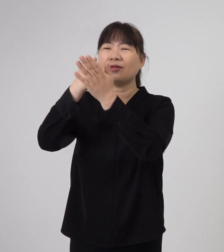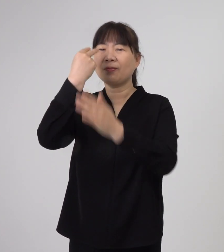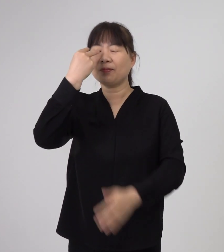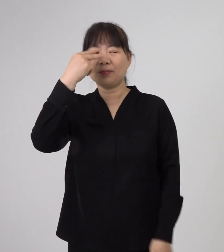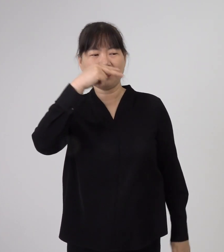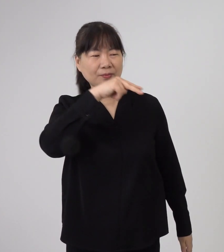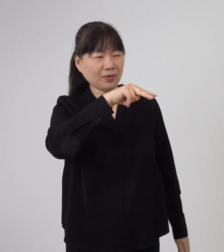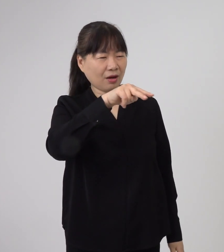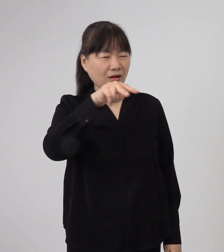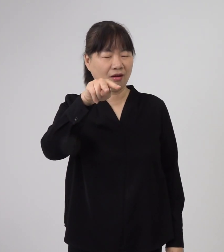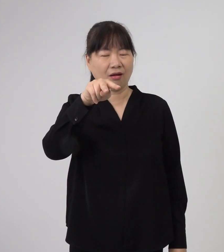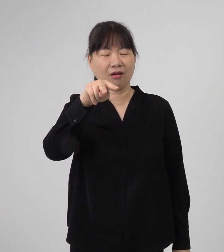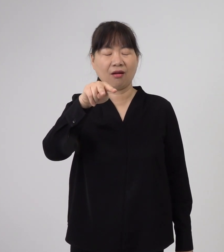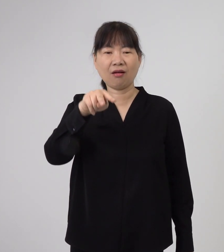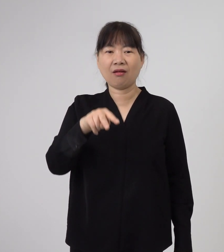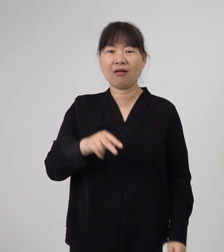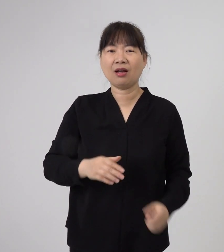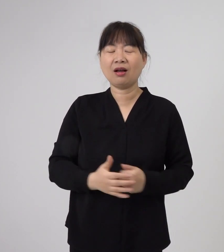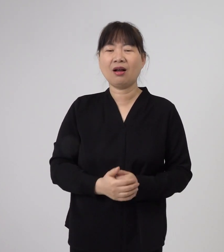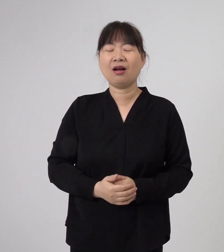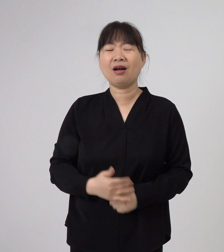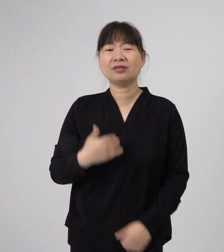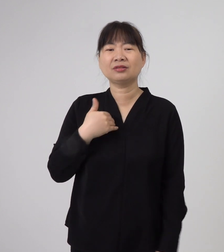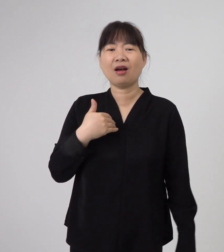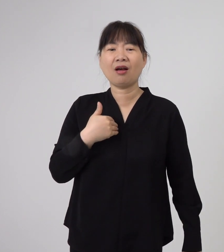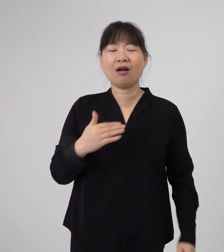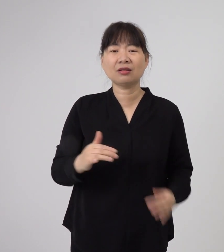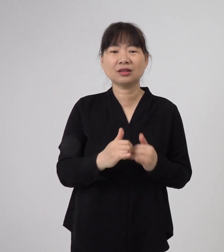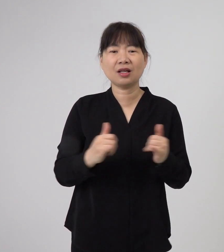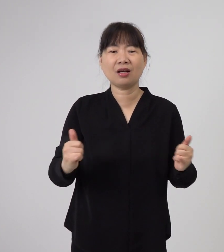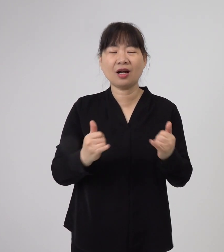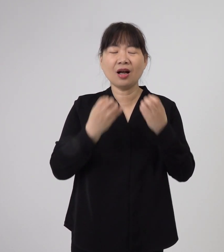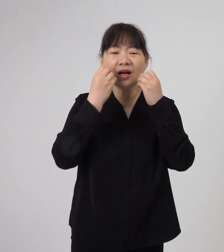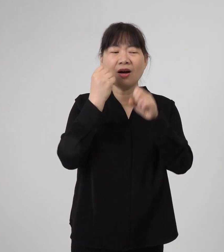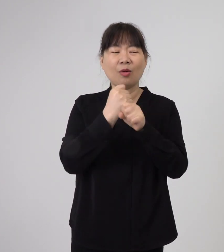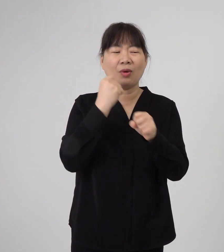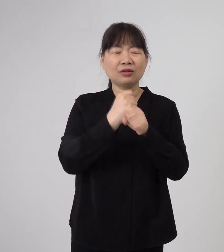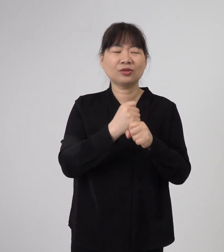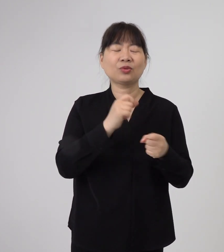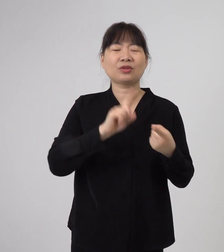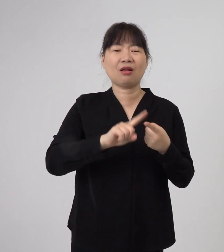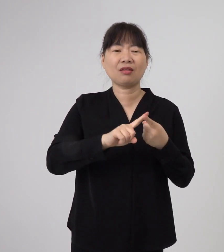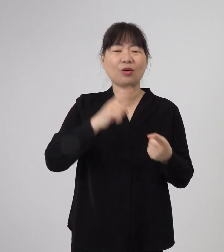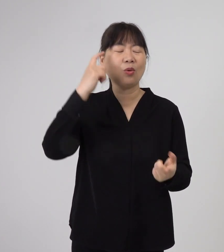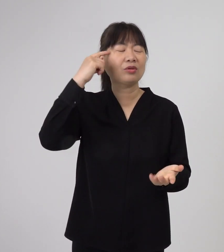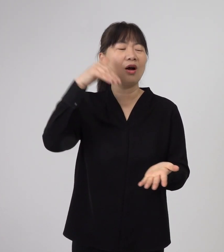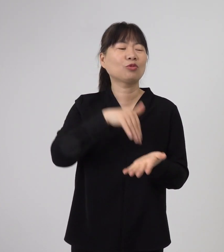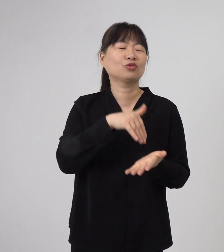심지어는 어떤 수사어를 쓰셨는가 하면 내가 사람 창조한 걸 내가 후회한다.